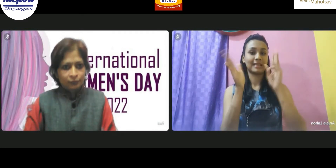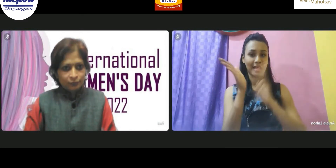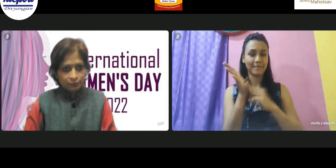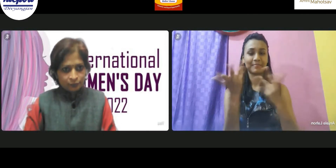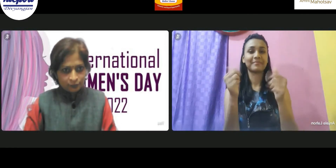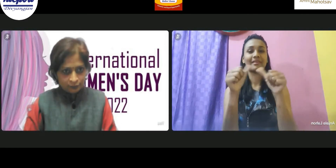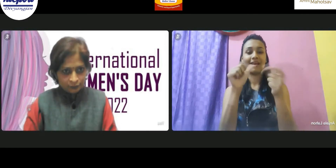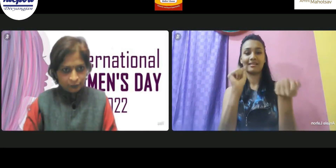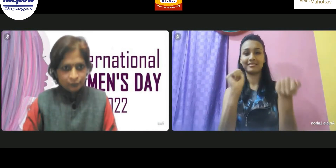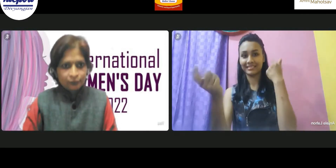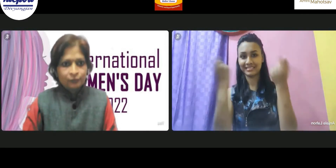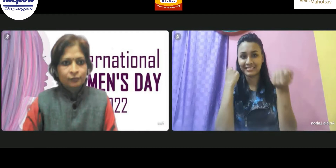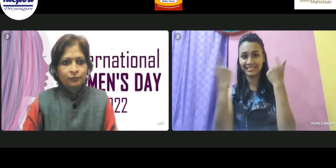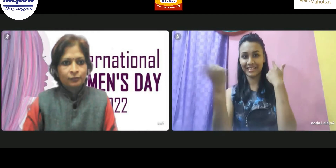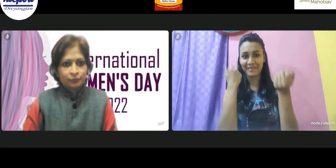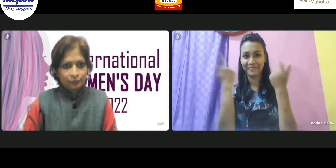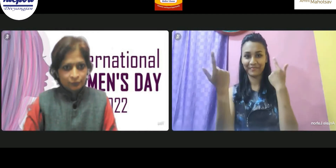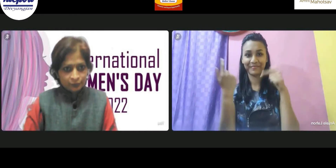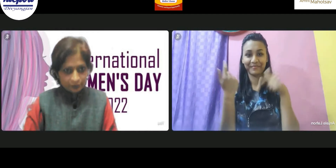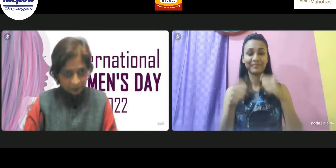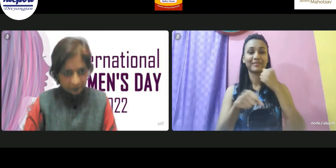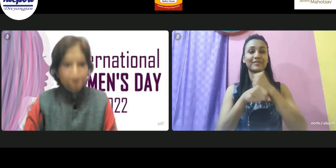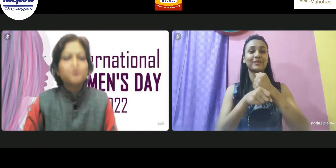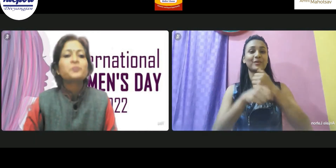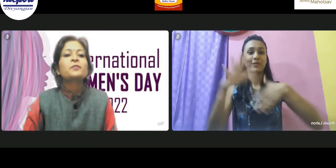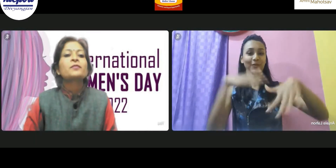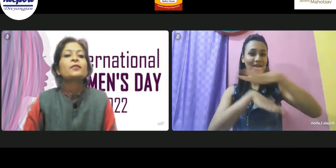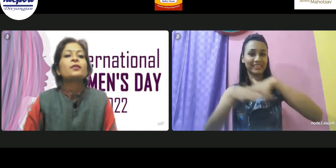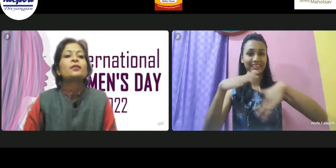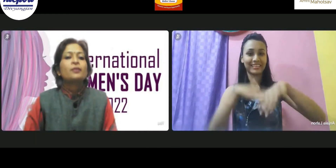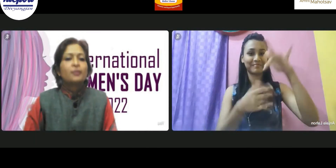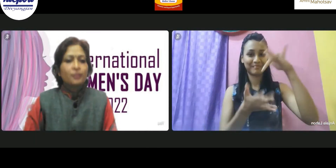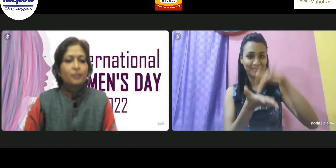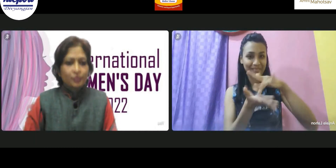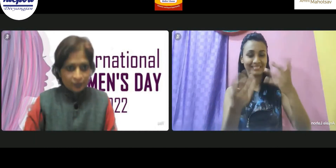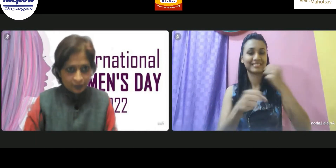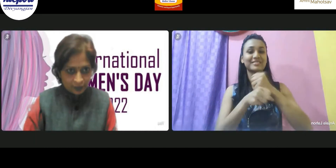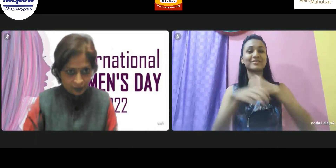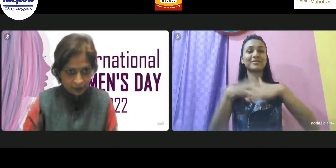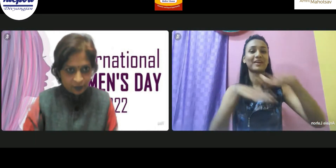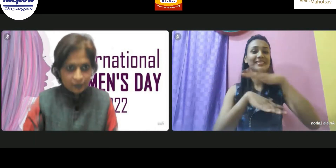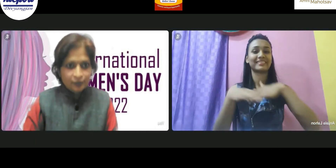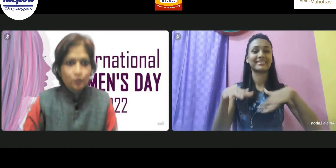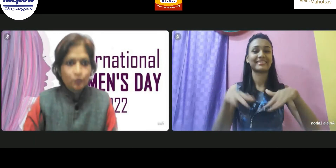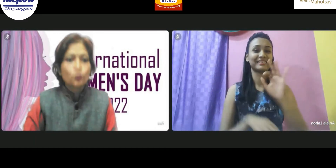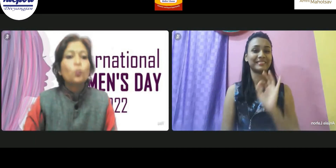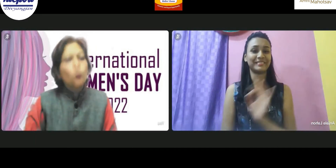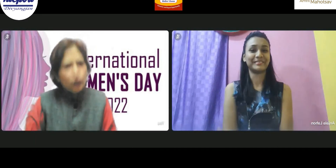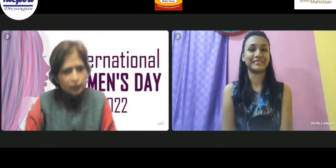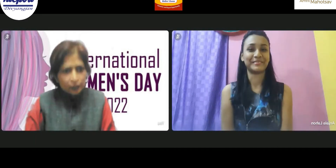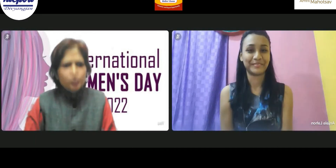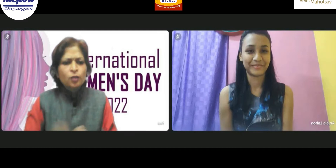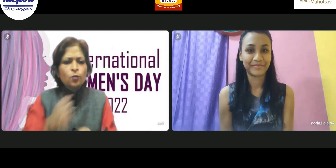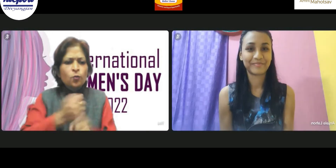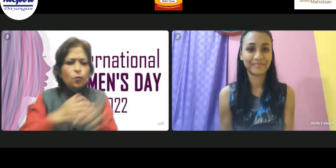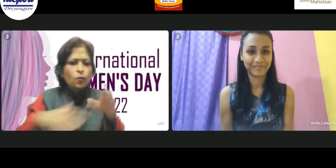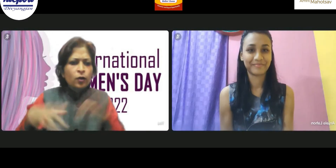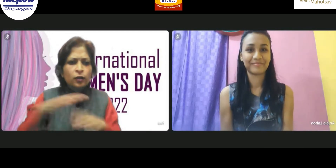मैं आसाम में रहती हूँ। आसाम के अंदर मैं गुवाहाटी में रहती